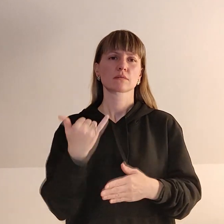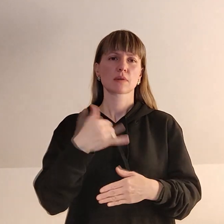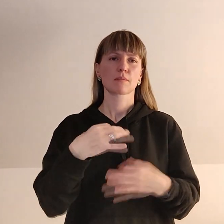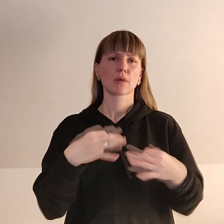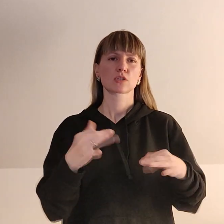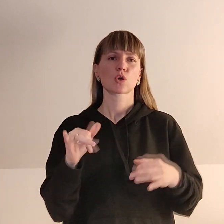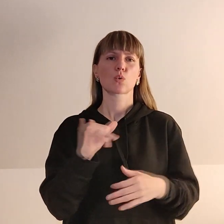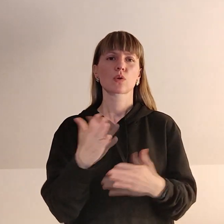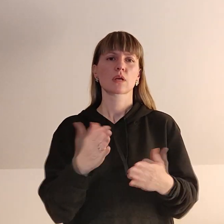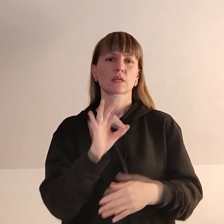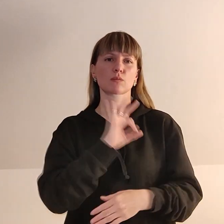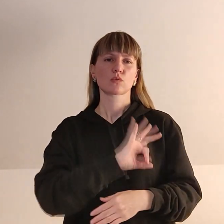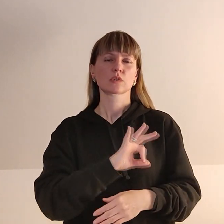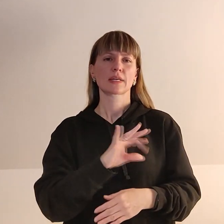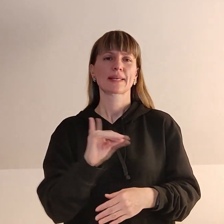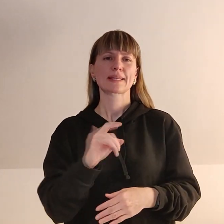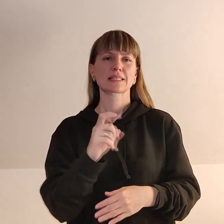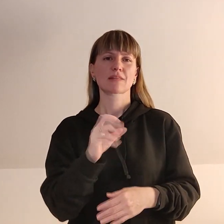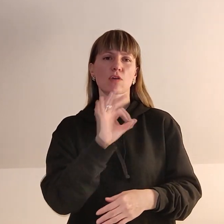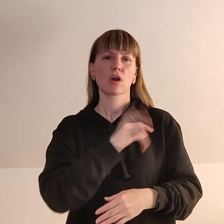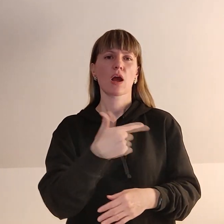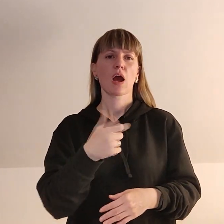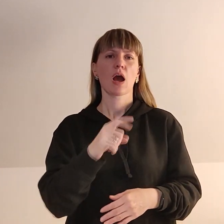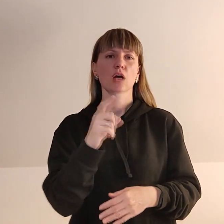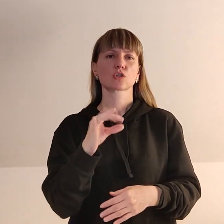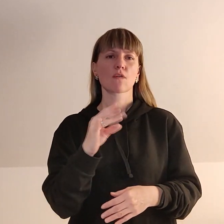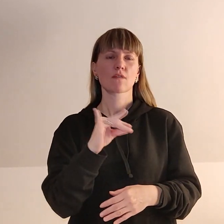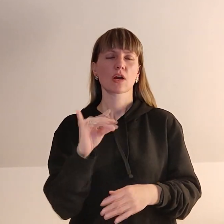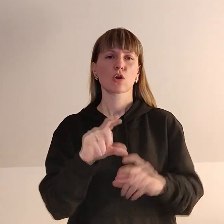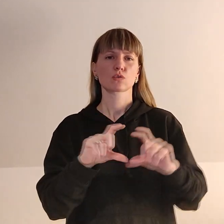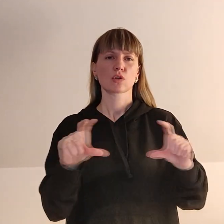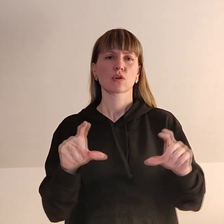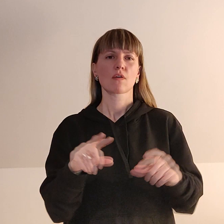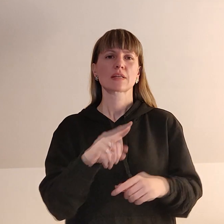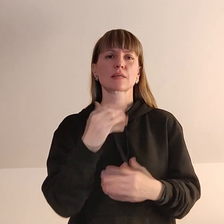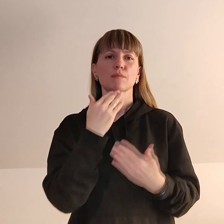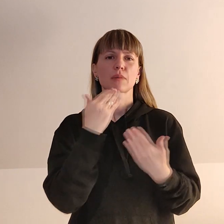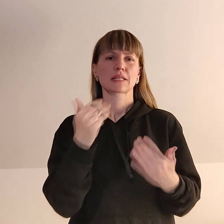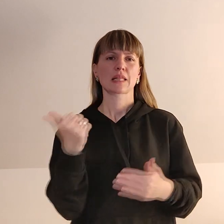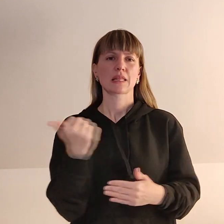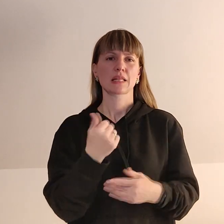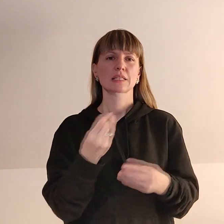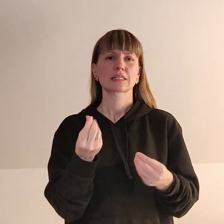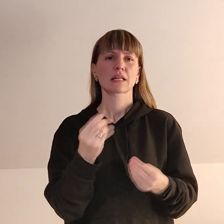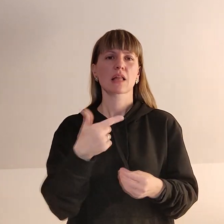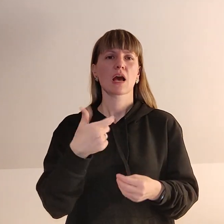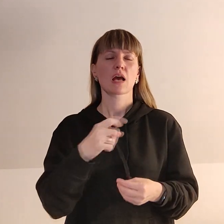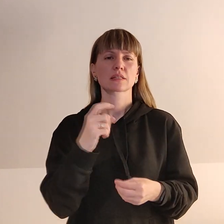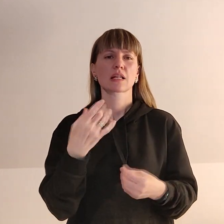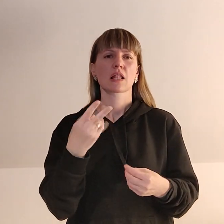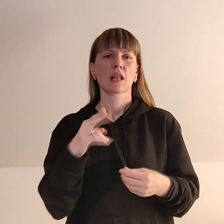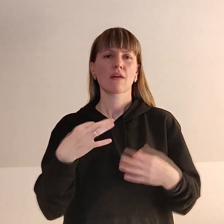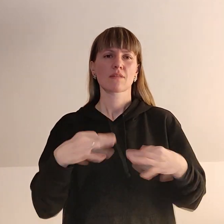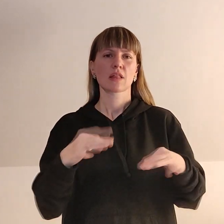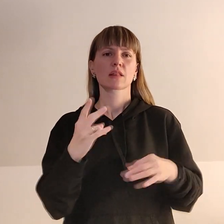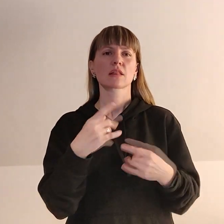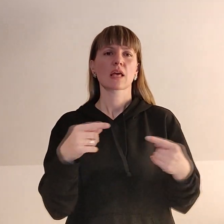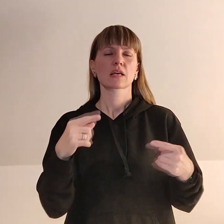які експлуатуються із використанням газових установок. За останній тиждень ціна на газ для автівок на деяких заправках